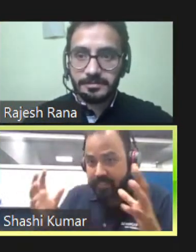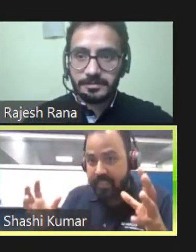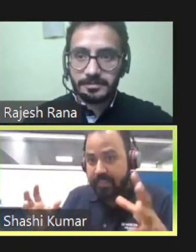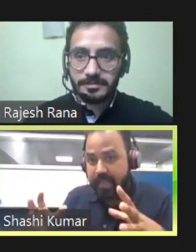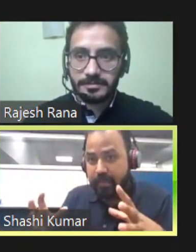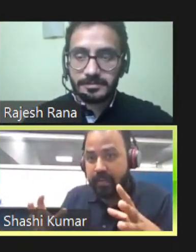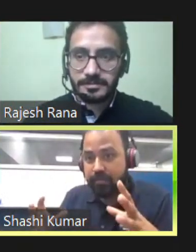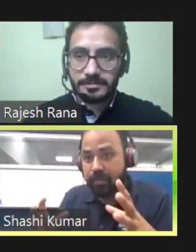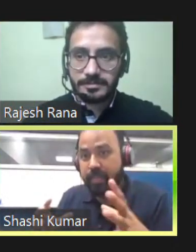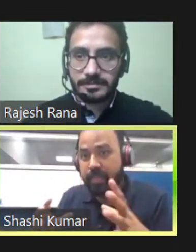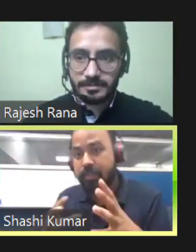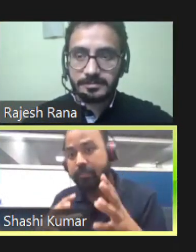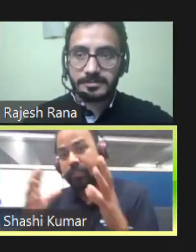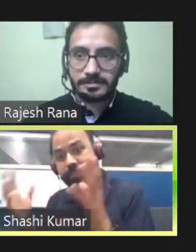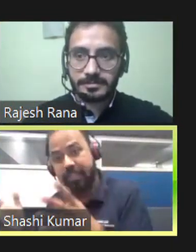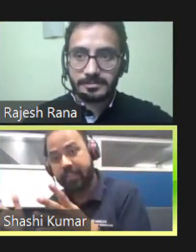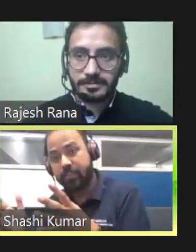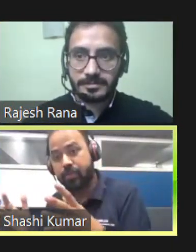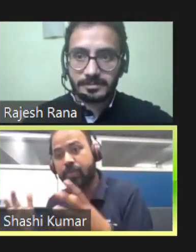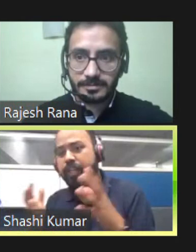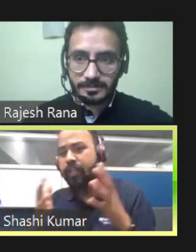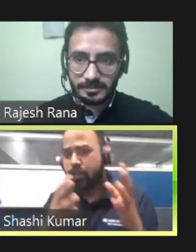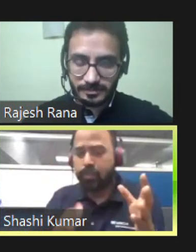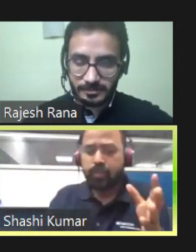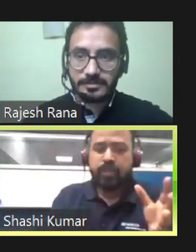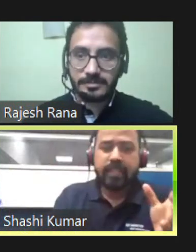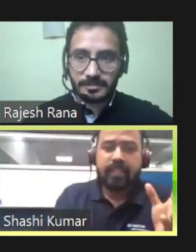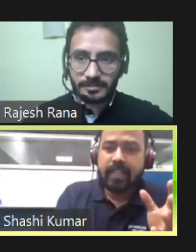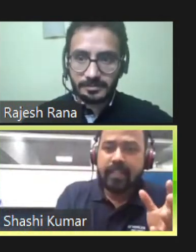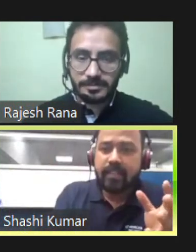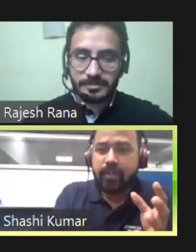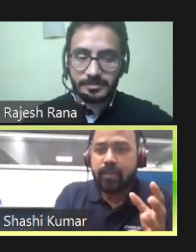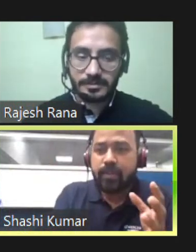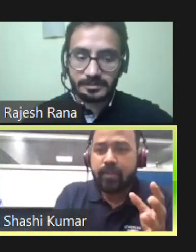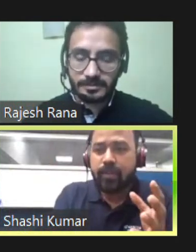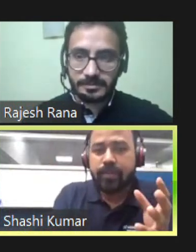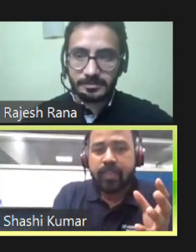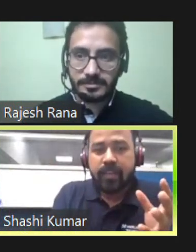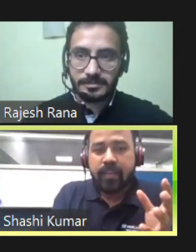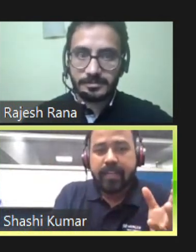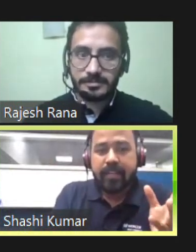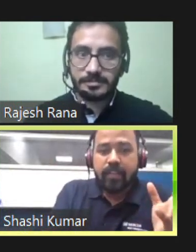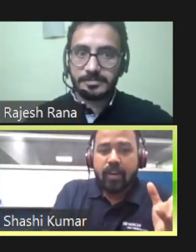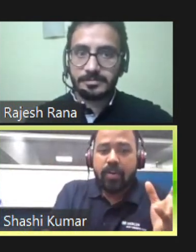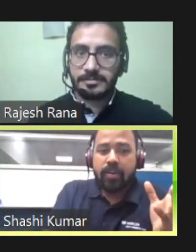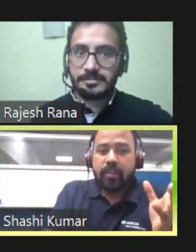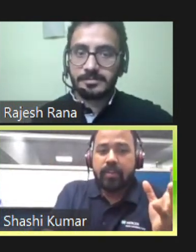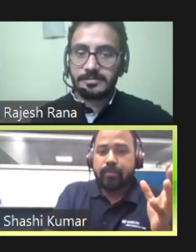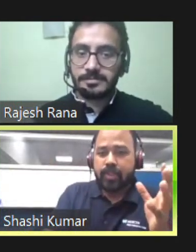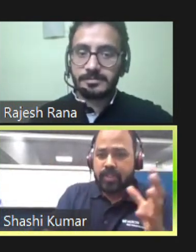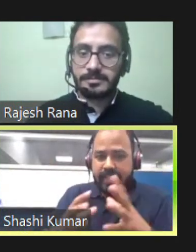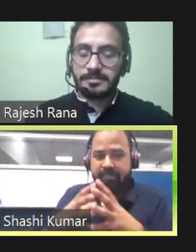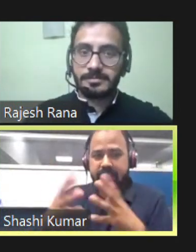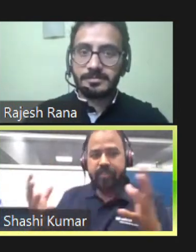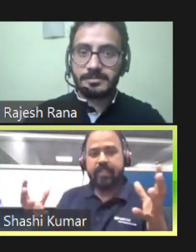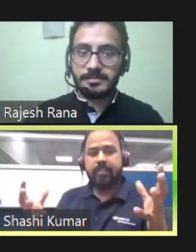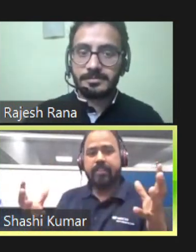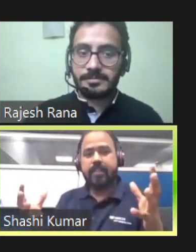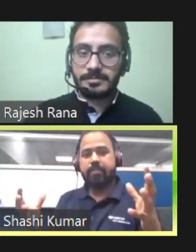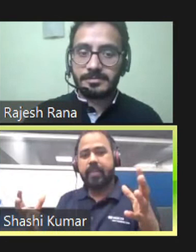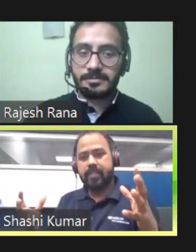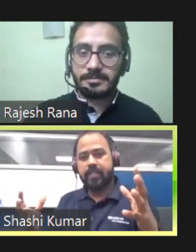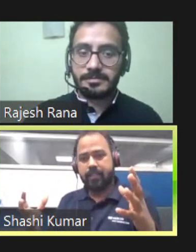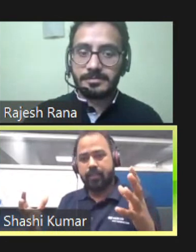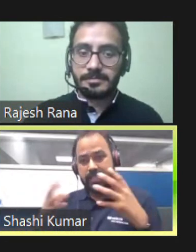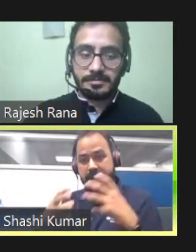आप डिक्शनरी अवेलेबल है फ्रॉम द गवर्नमेंट ऑफ इंडिया, ऑल्सो यूट्यूब में जाके देख सकते हो, राइट। और कुछ डेफ इंस्ट्रक्टर से